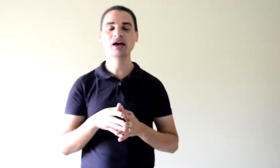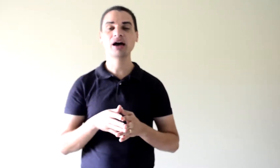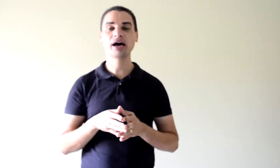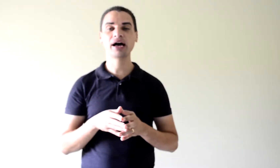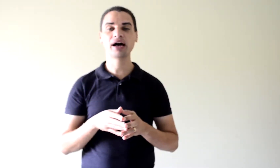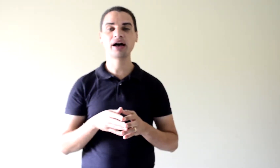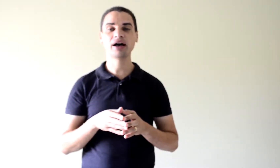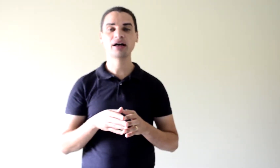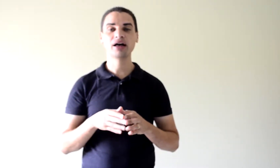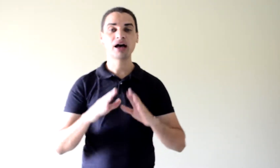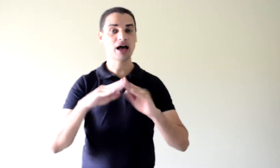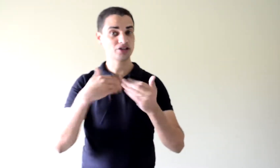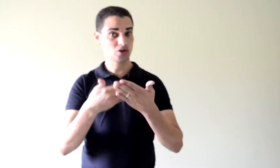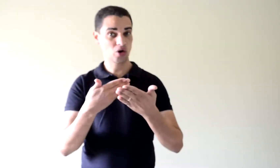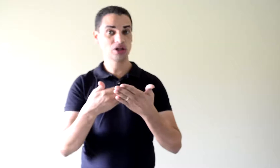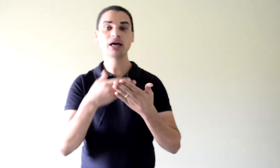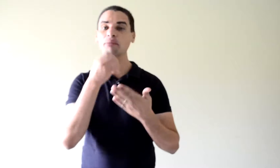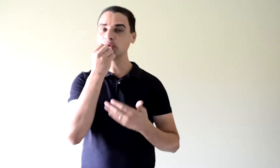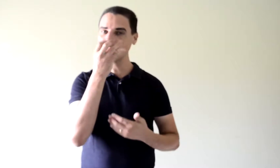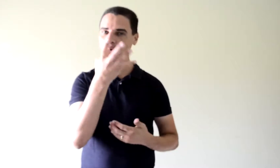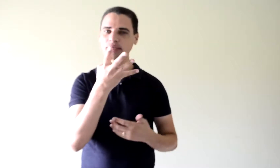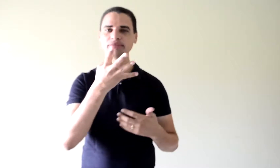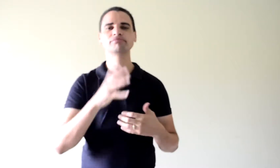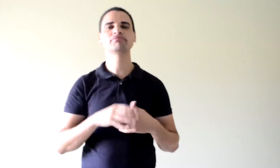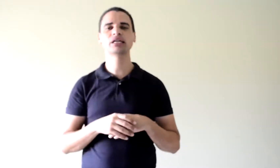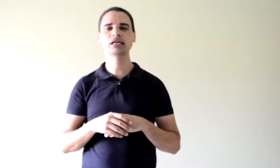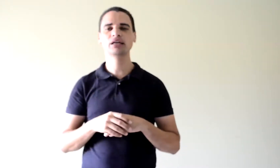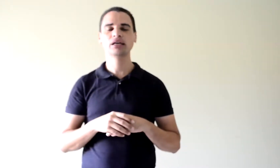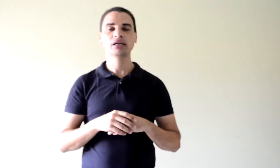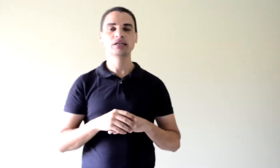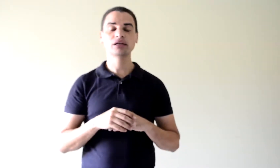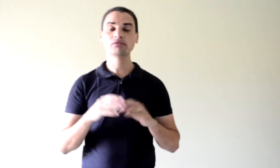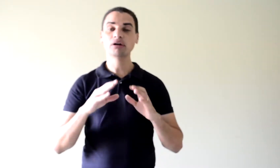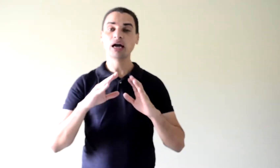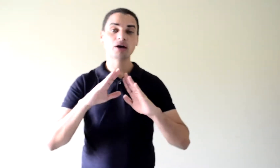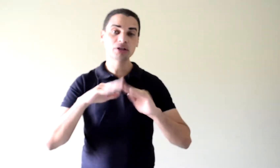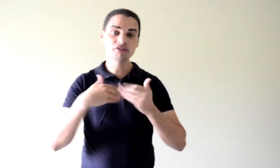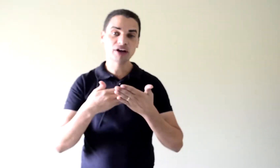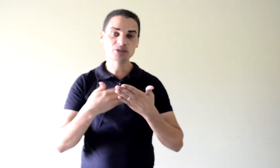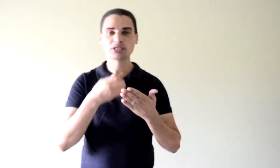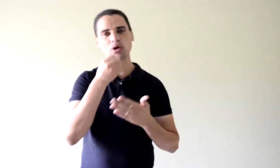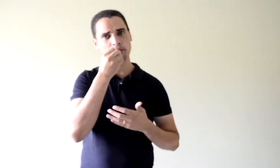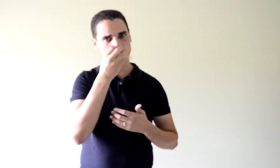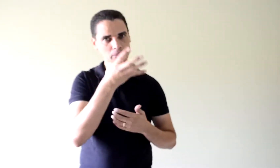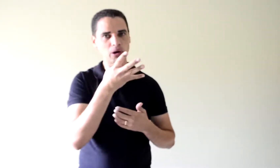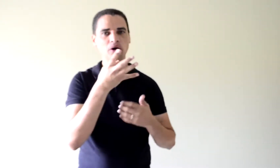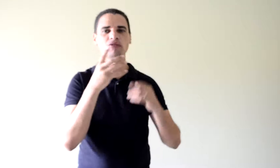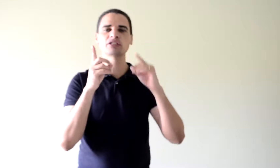A escola é muito boa, né? Então, Quando eu faço a escola é muito boa, vocês